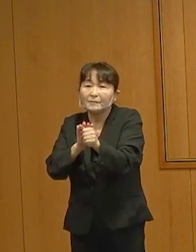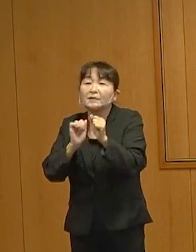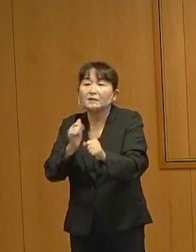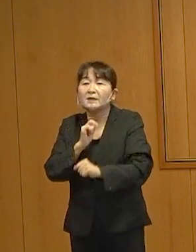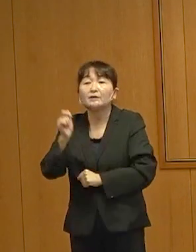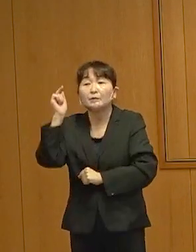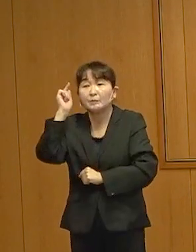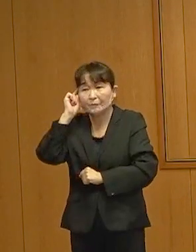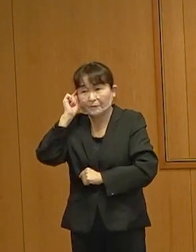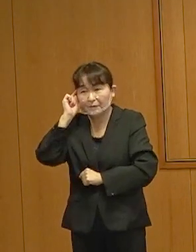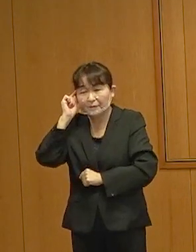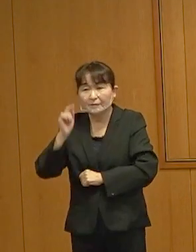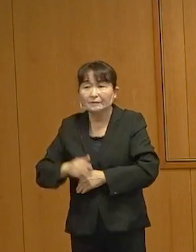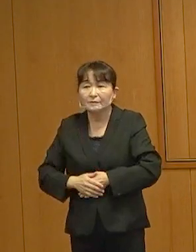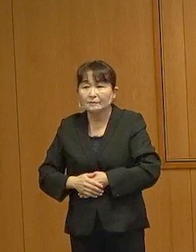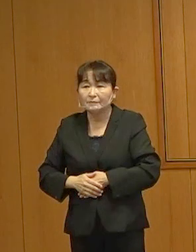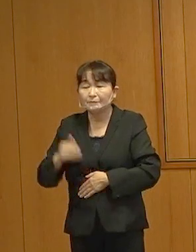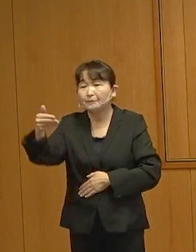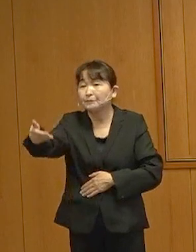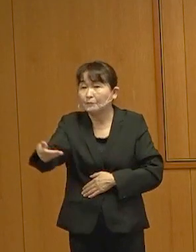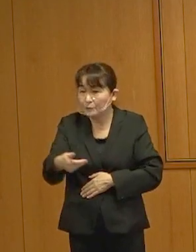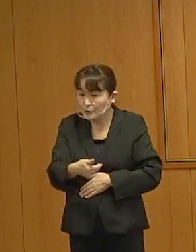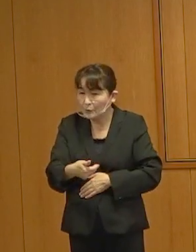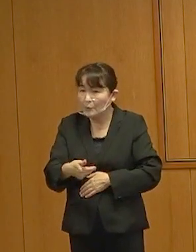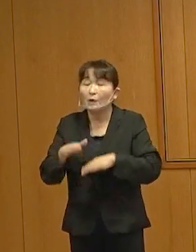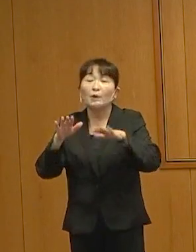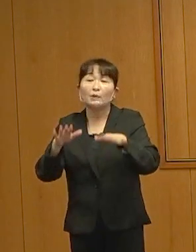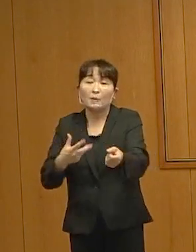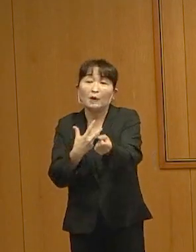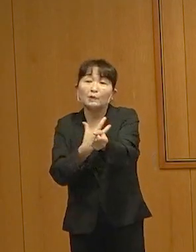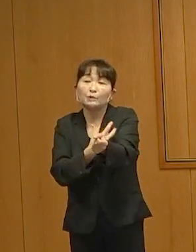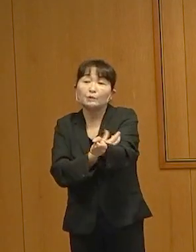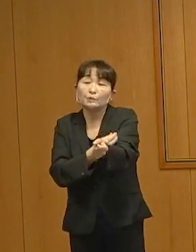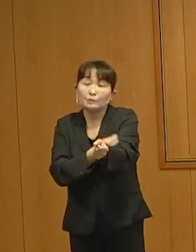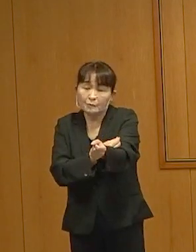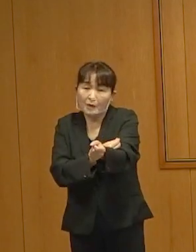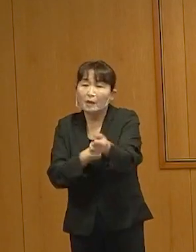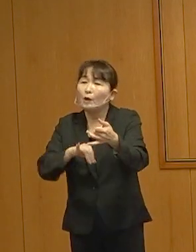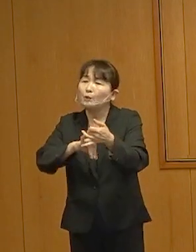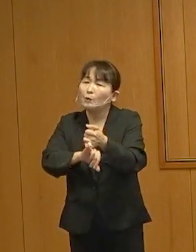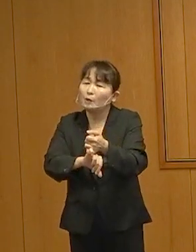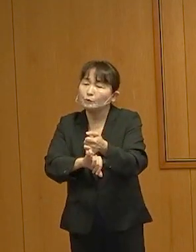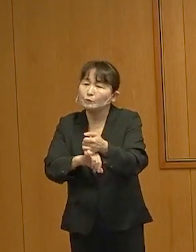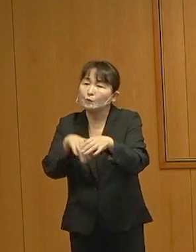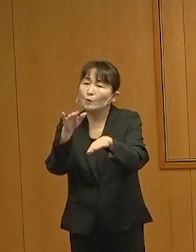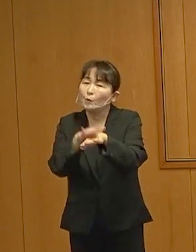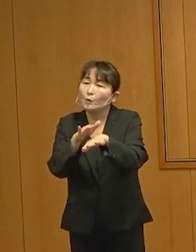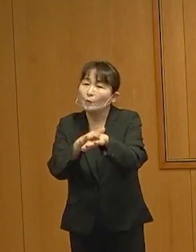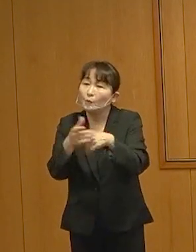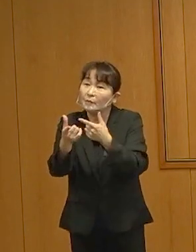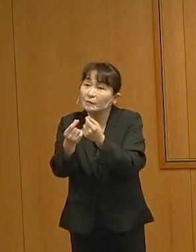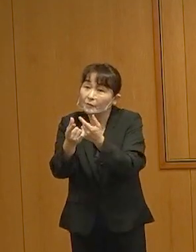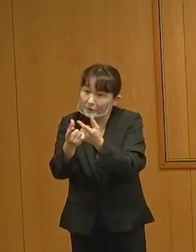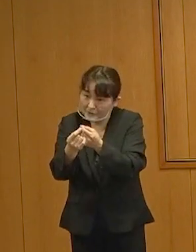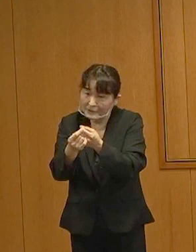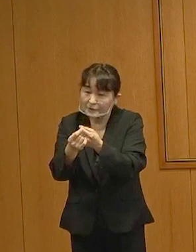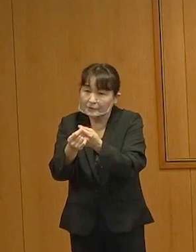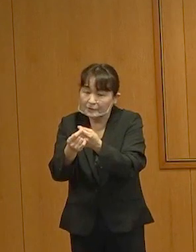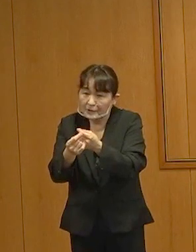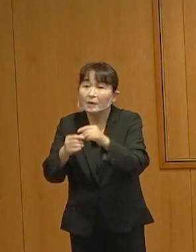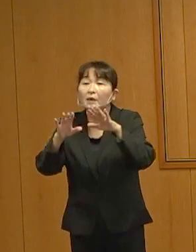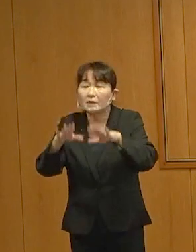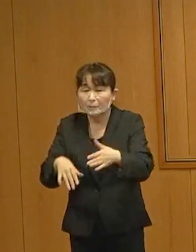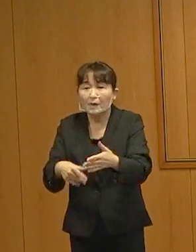今、予約受付中の集団接種なんですけれども、はい、今、空き状況とかっていう、もし分かったら教え